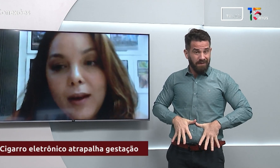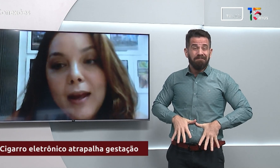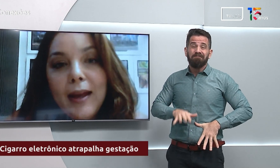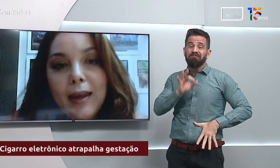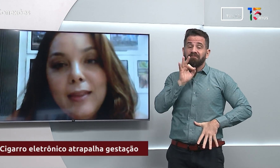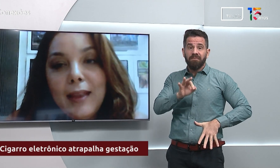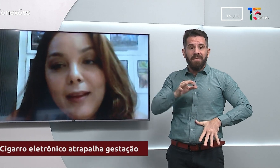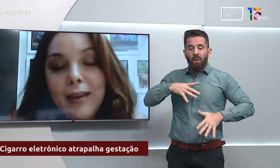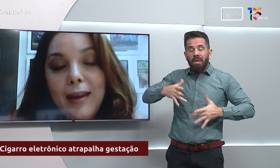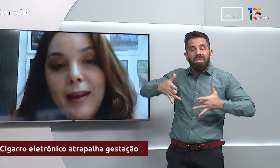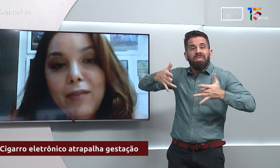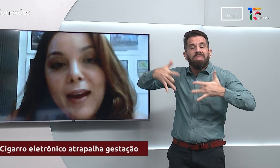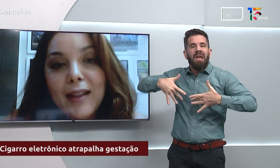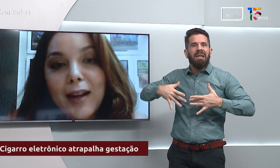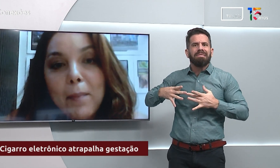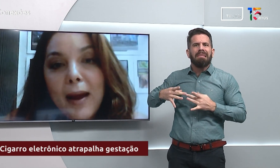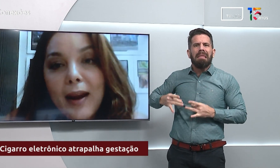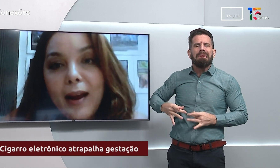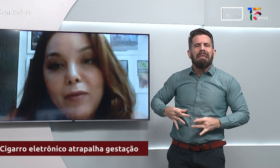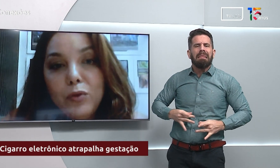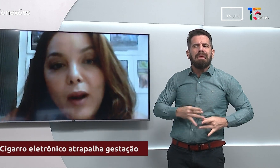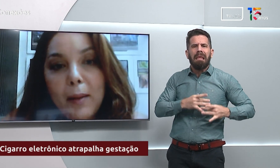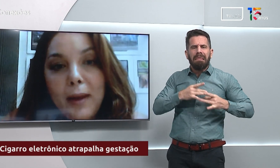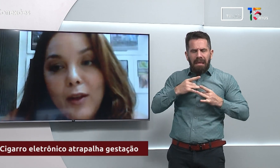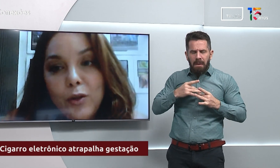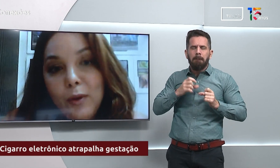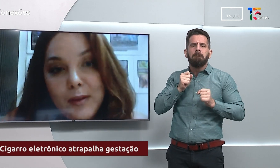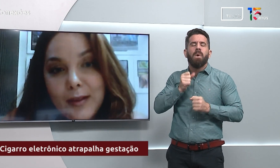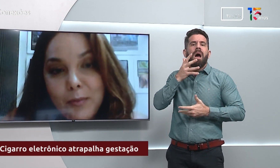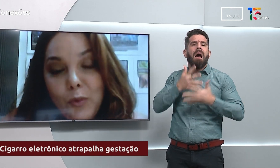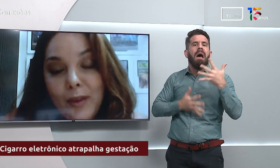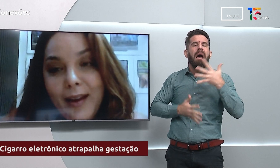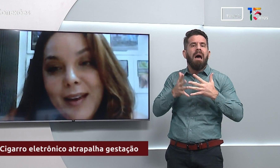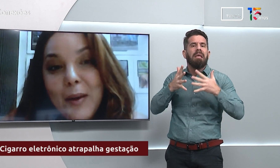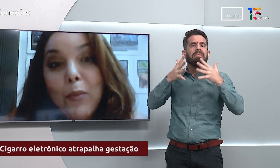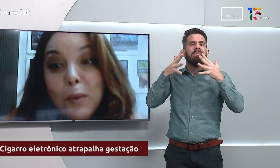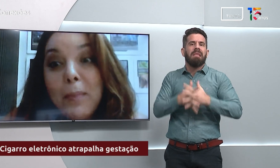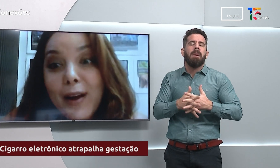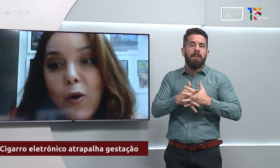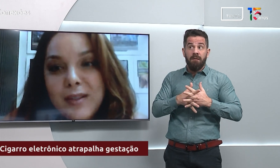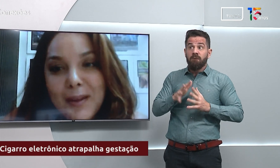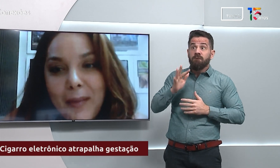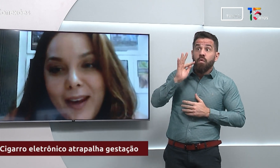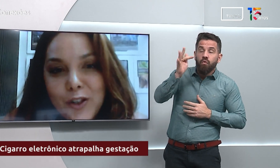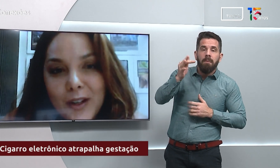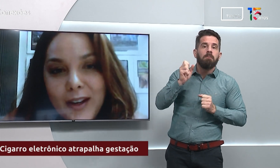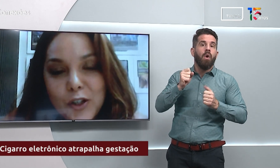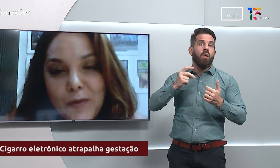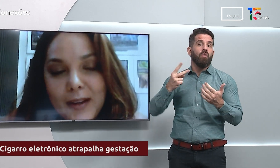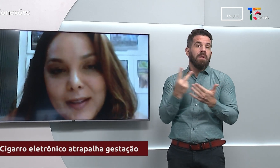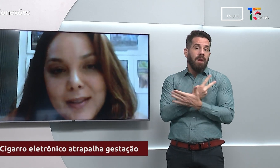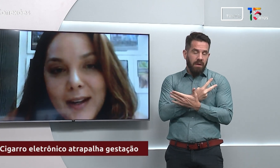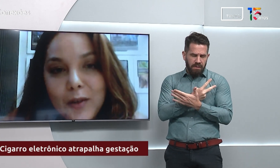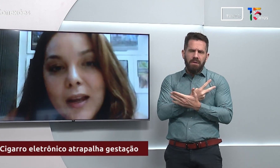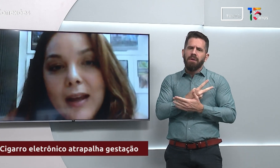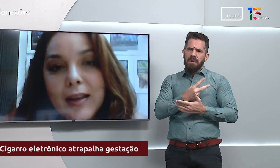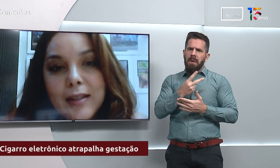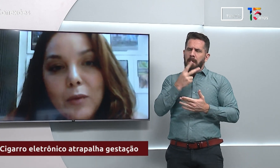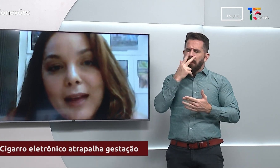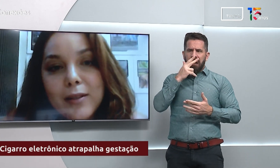muito próximos, né? O glicerol, que é tipo a glicerina mesmo. E como esse cigarro ele vem com uma fumaça